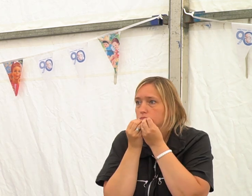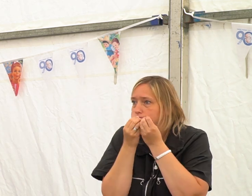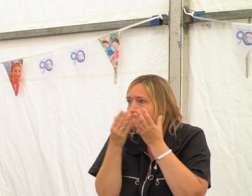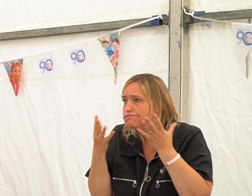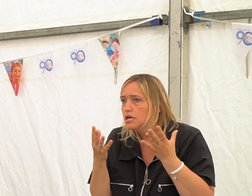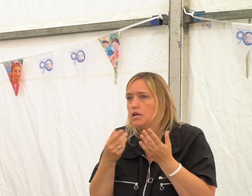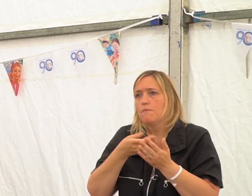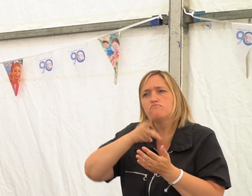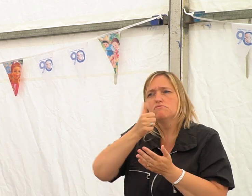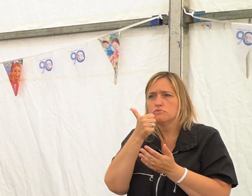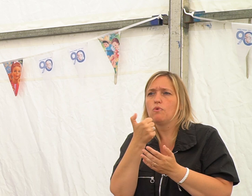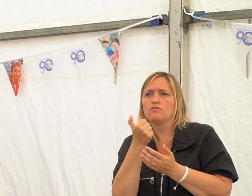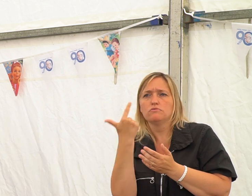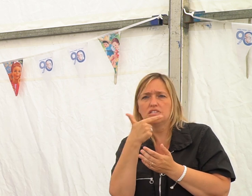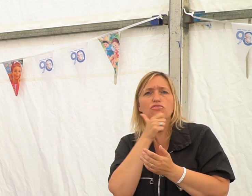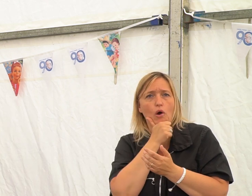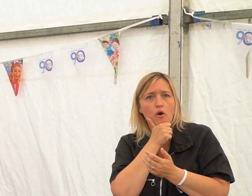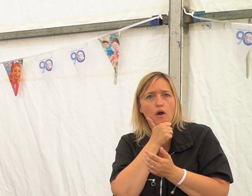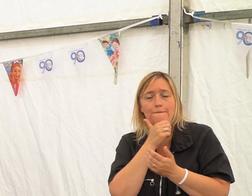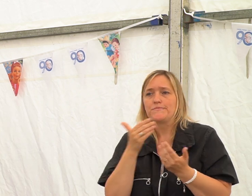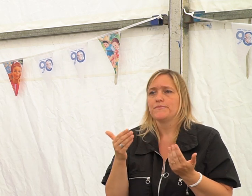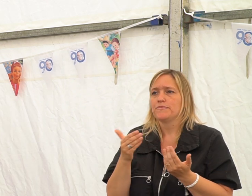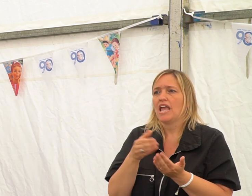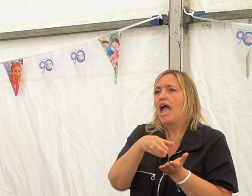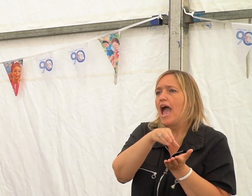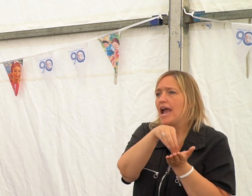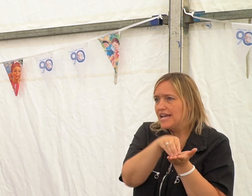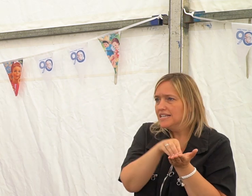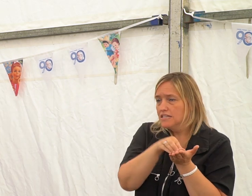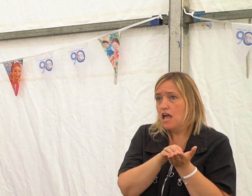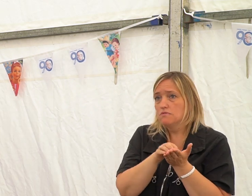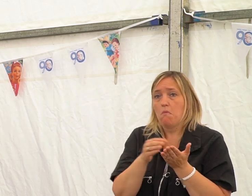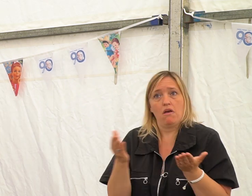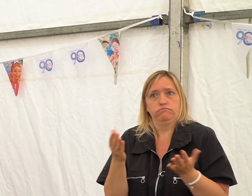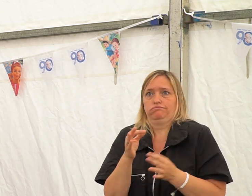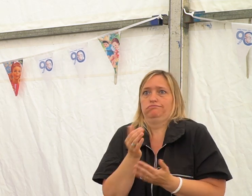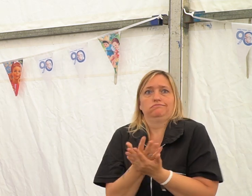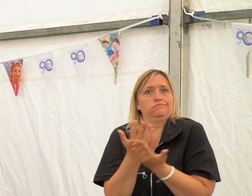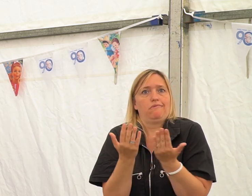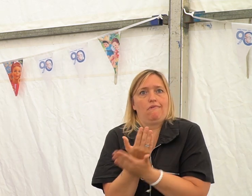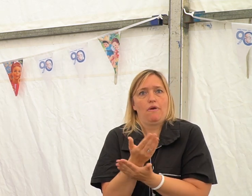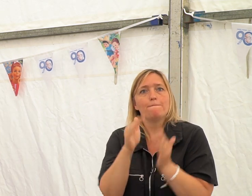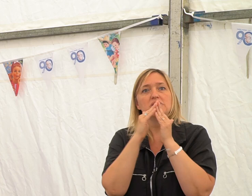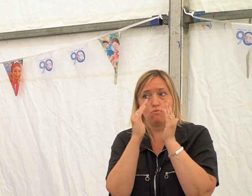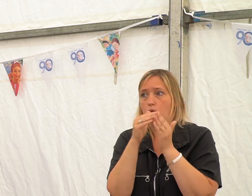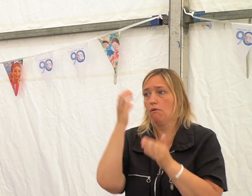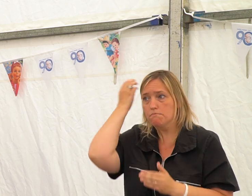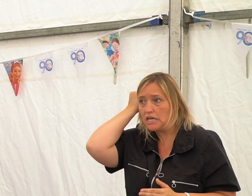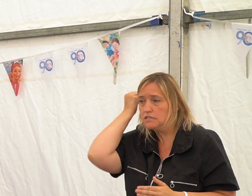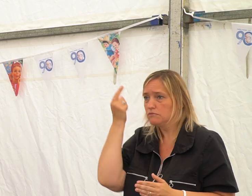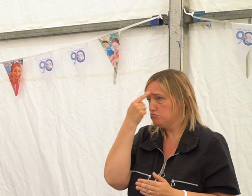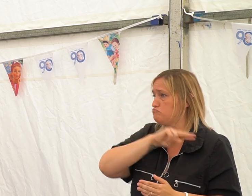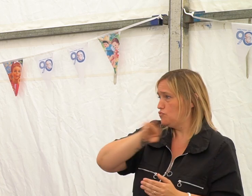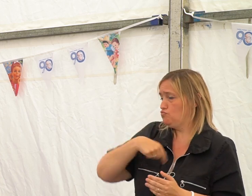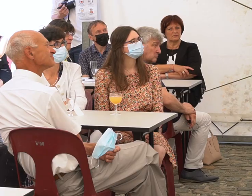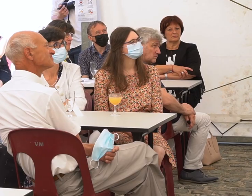de 67 ans. Casterman a l'honneur d'être la maison de Martine. Elle est pour nous, comme pour chaque membre de